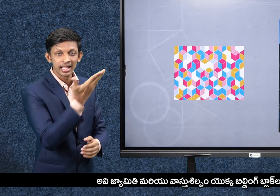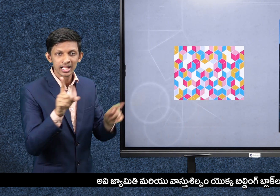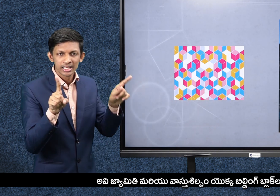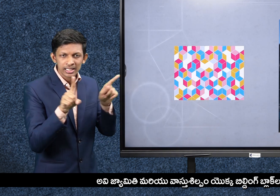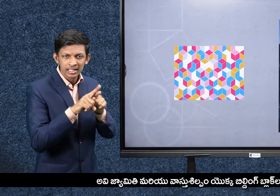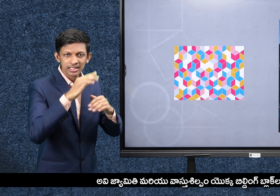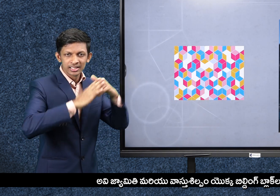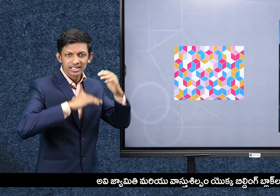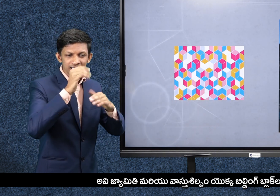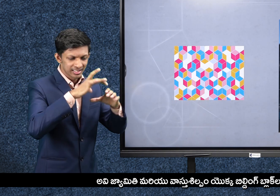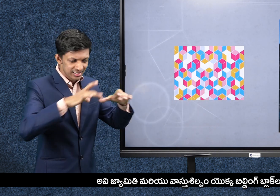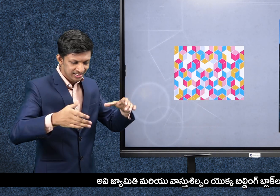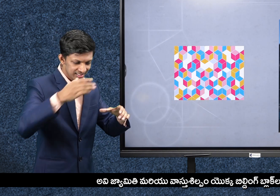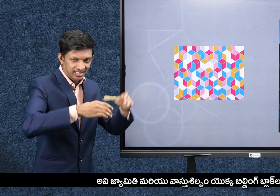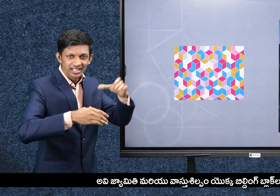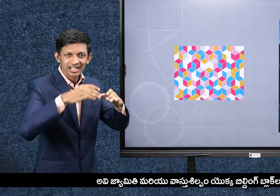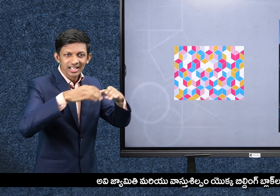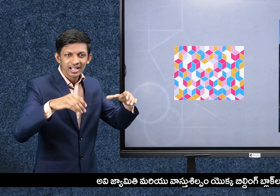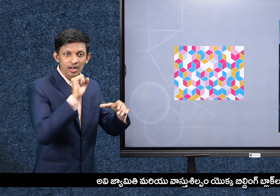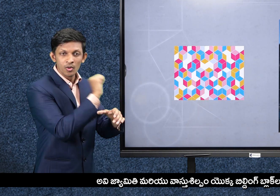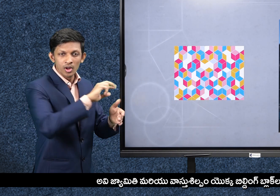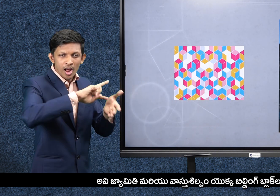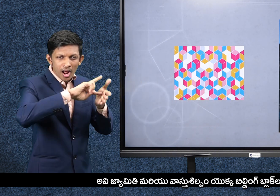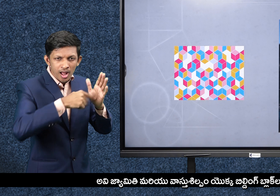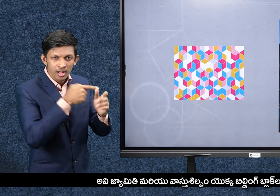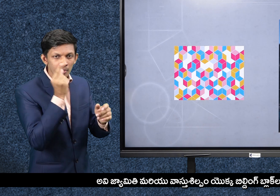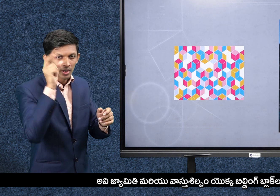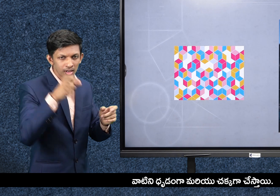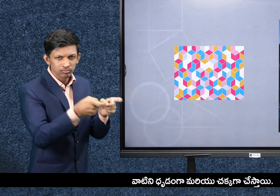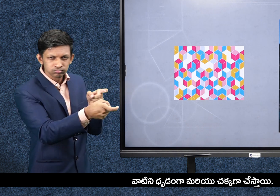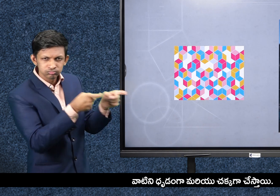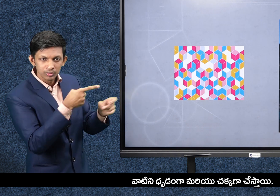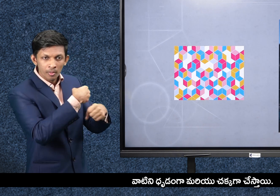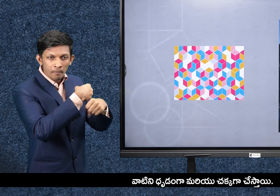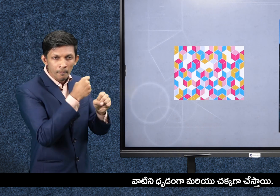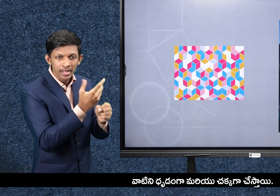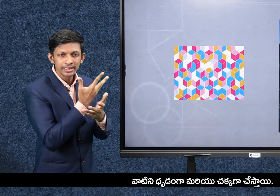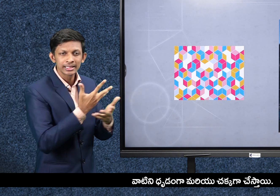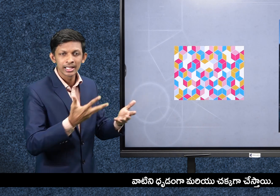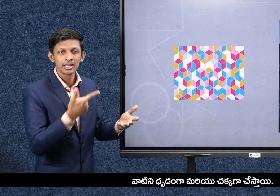అవి జ్యామితి మరియు వాస్తుశిల్పం యొక్క బిల్డింగ్ బ్లాక్ల వంటివి. వాటిని దృఢంగా మరియు చక్కగా